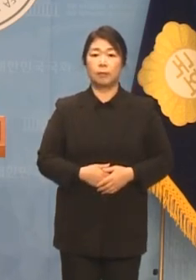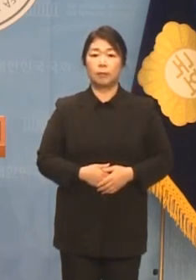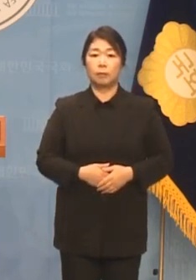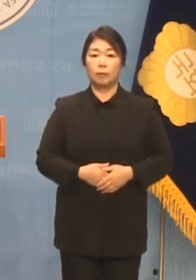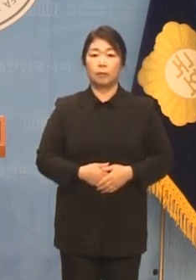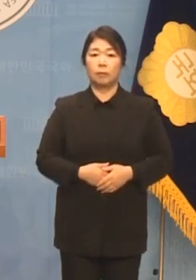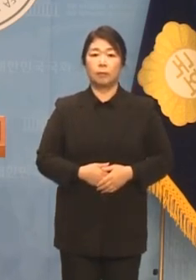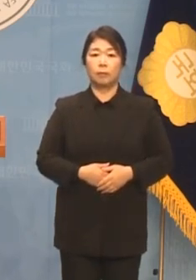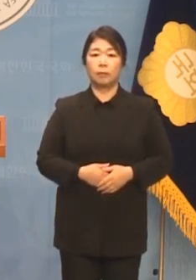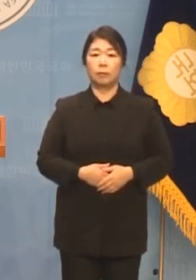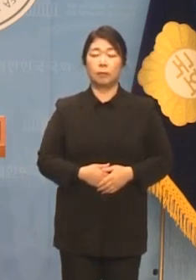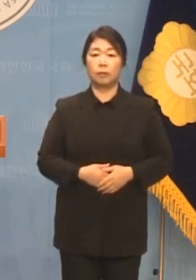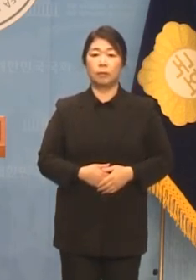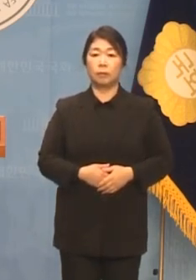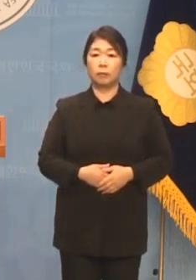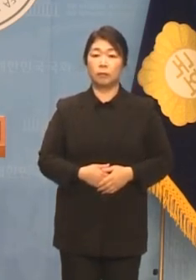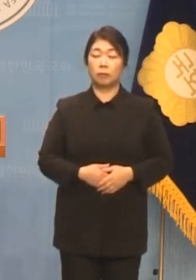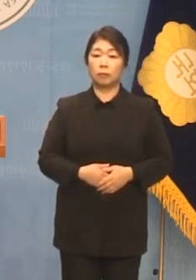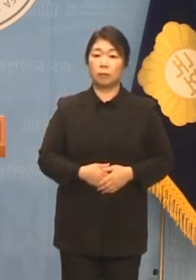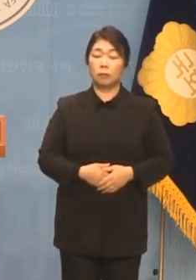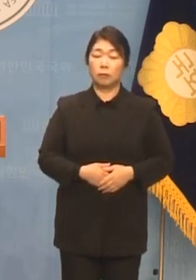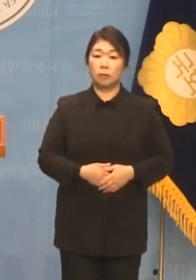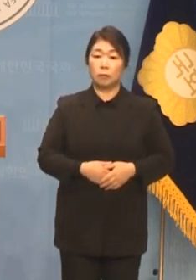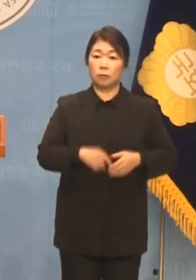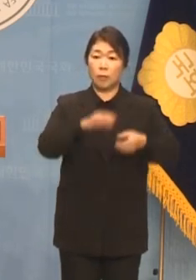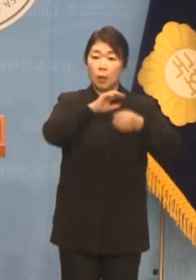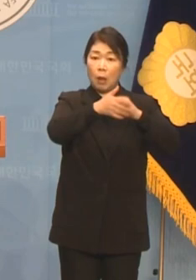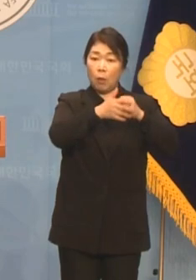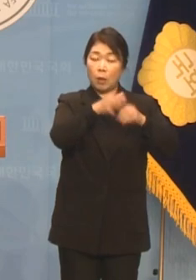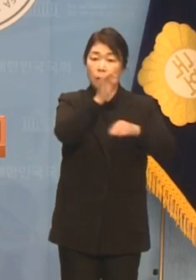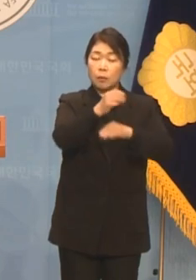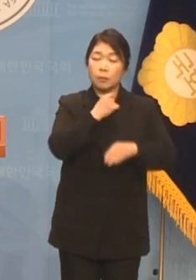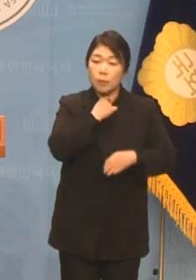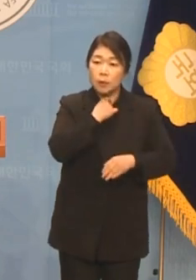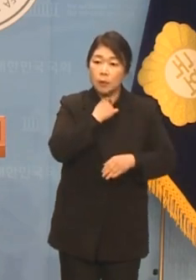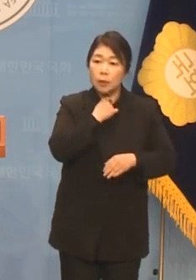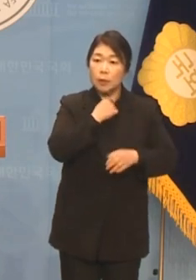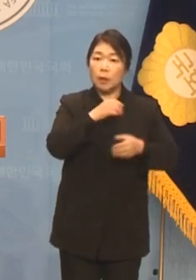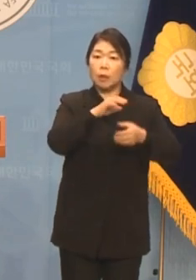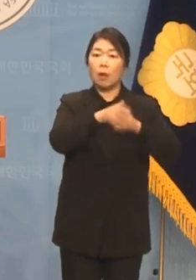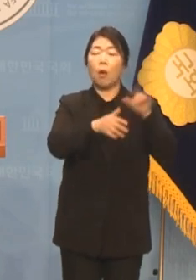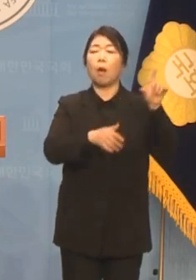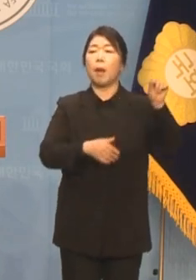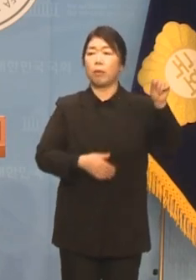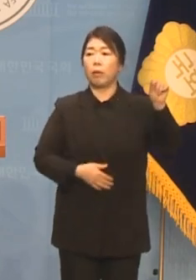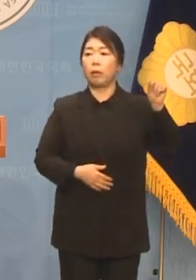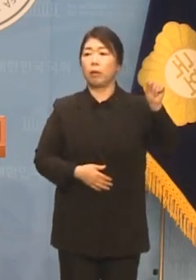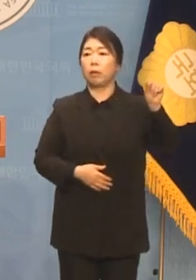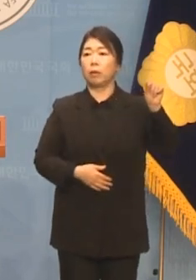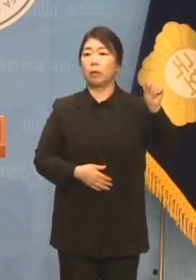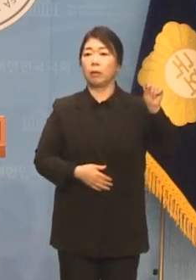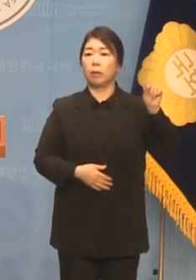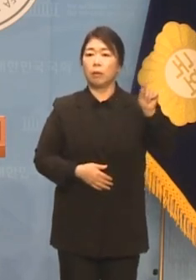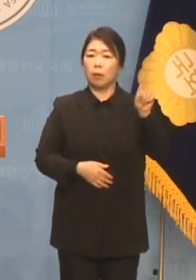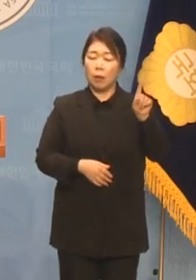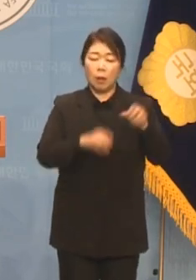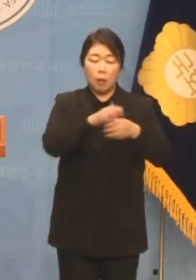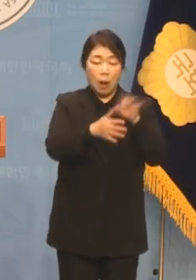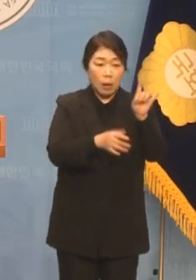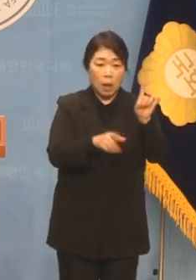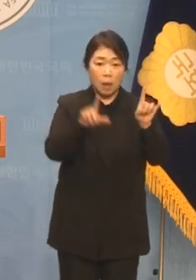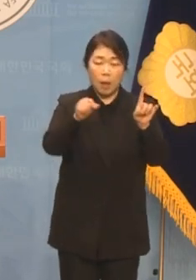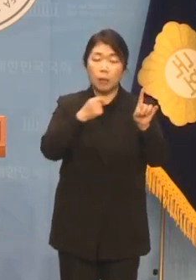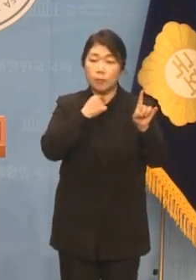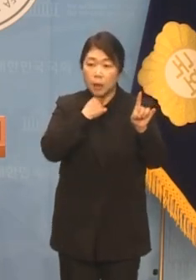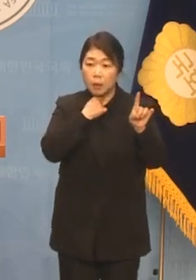하겠습니다 포화를 한번 사보려고 하는데네 어디선가 사과가 만 원이다 한날에 만 원이다 이런 얘기가 있어서